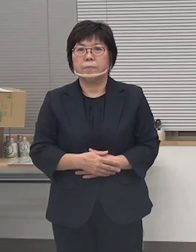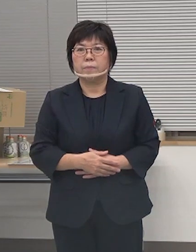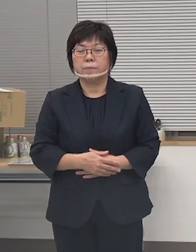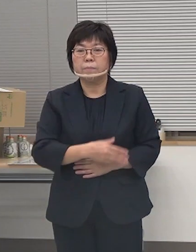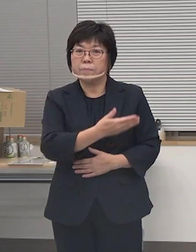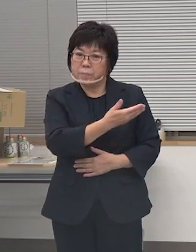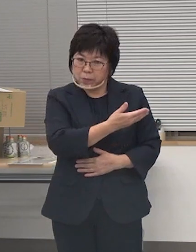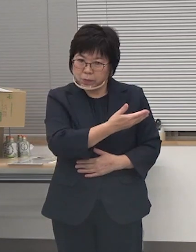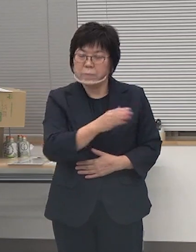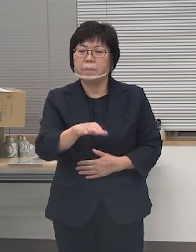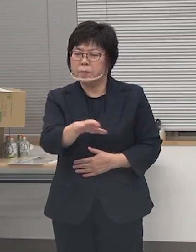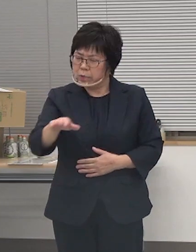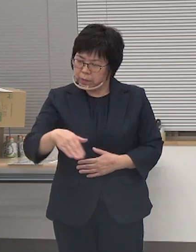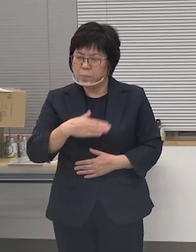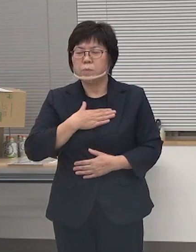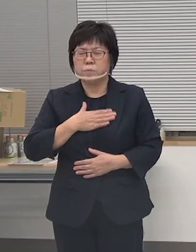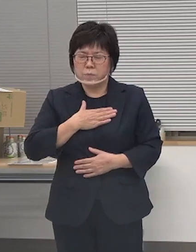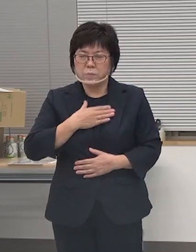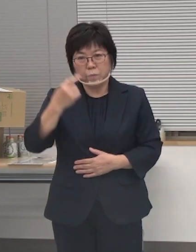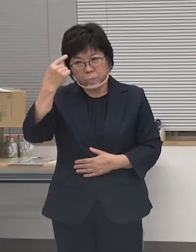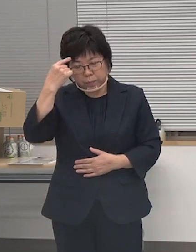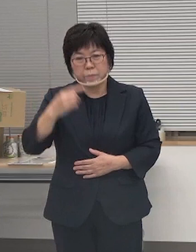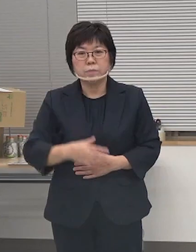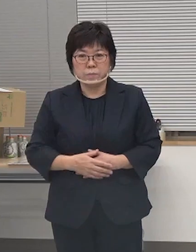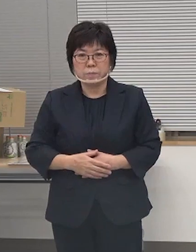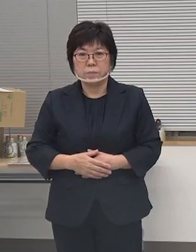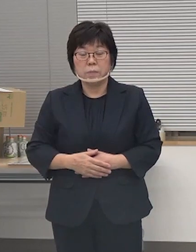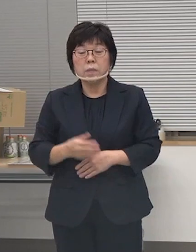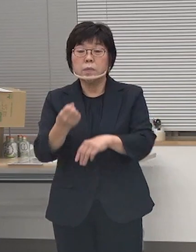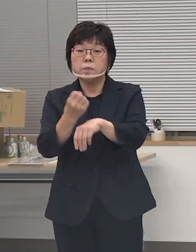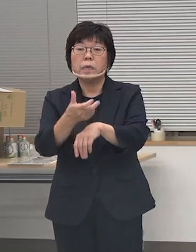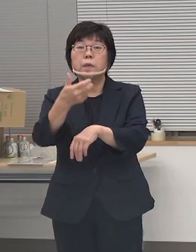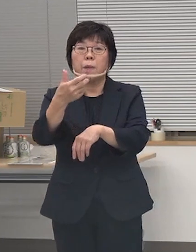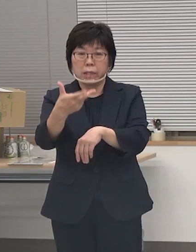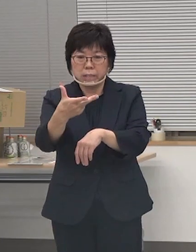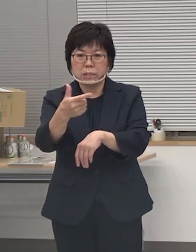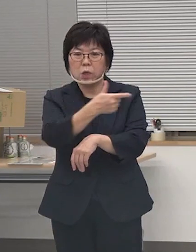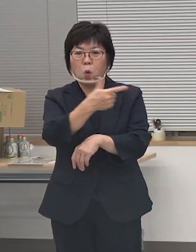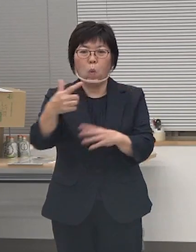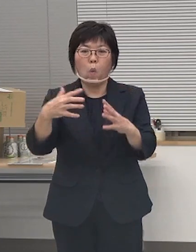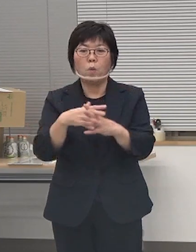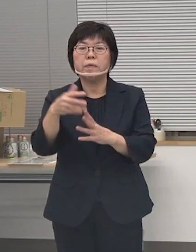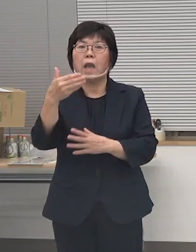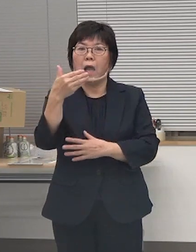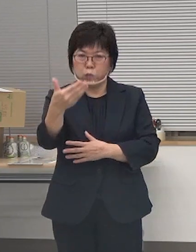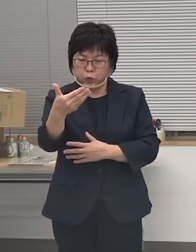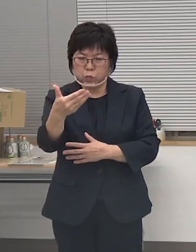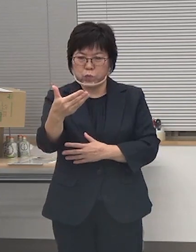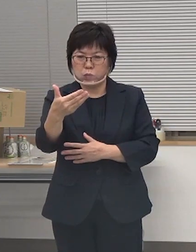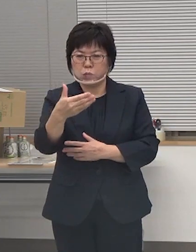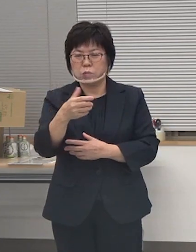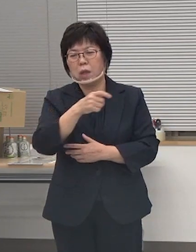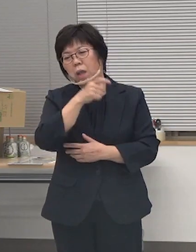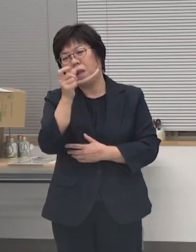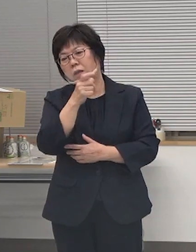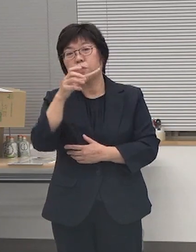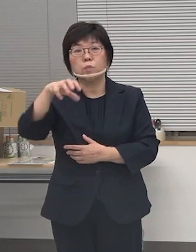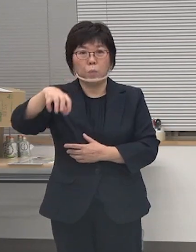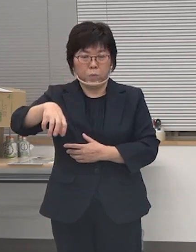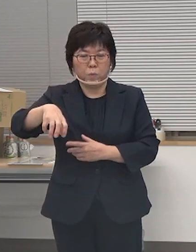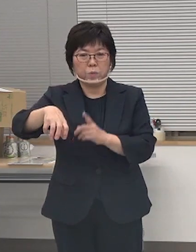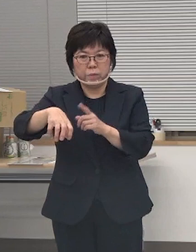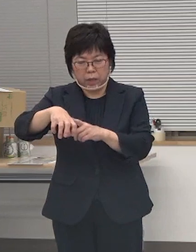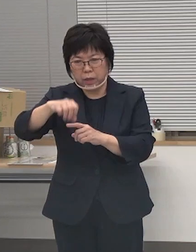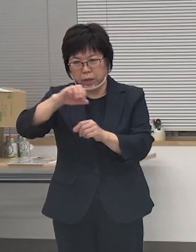等で皆さんご存知の通り、埼玉市の大宮区のキャバクラ店においてクラスターが